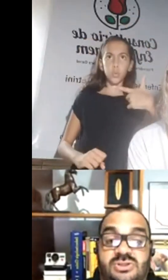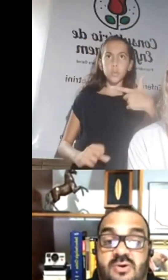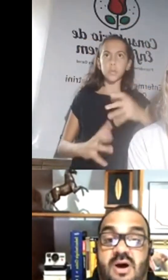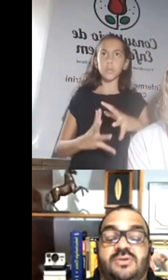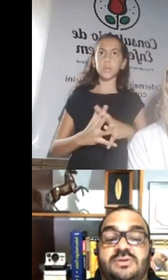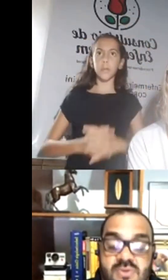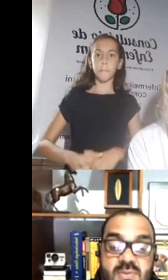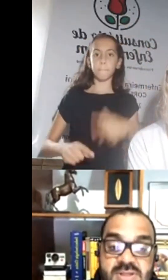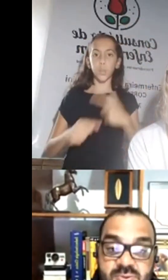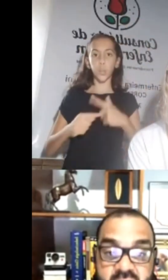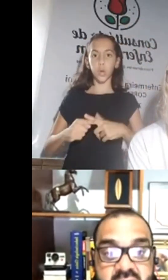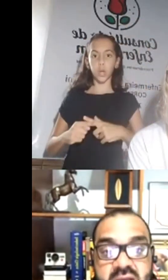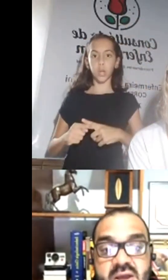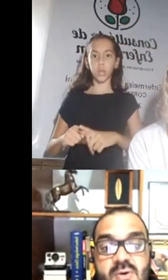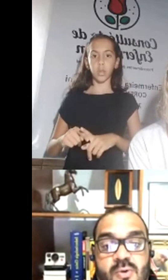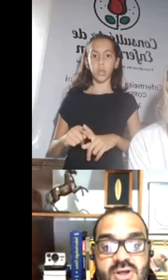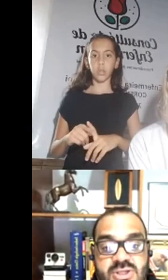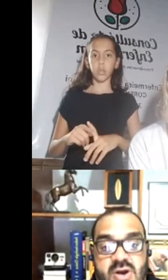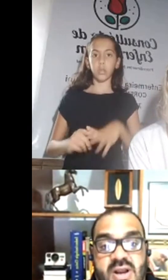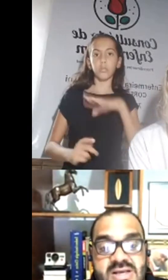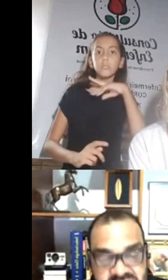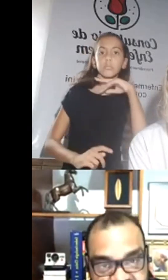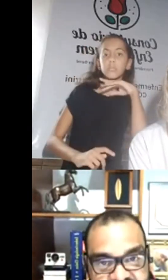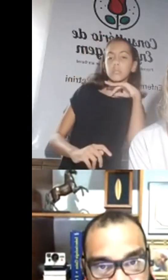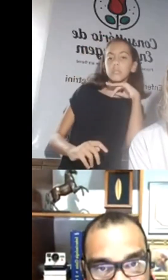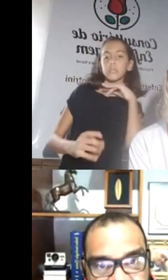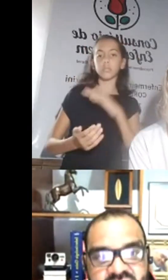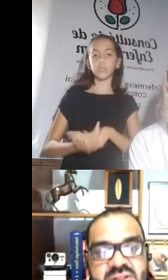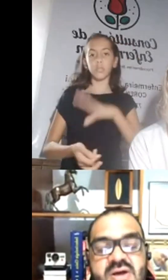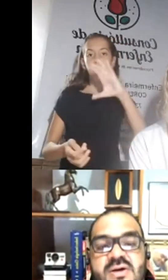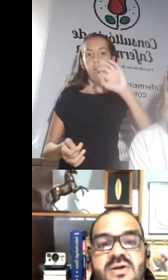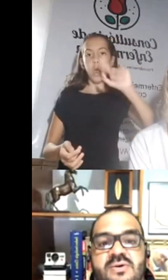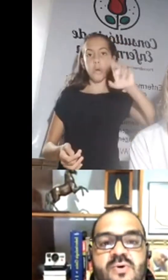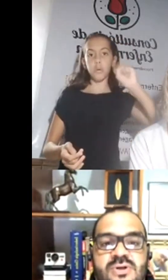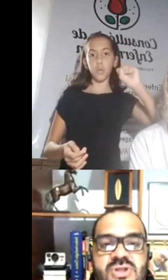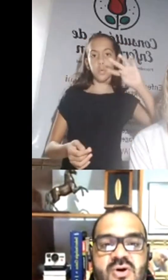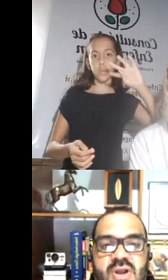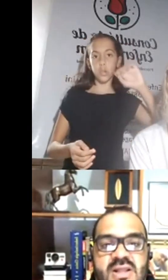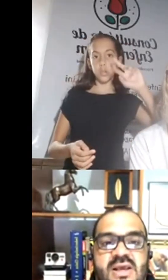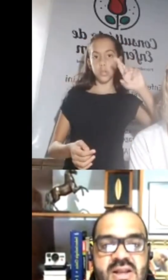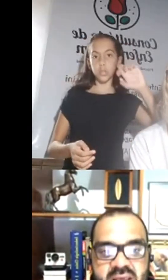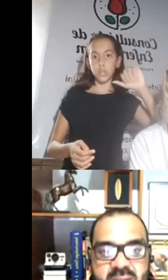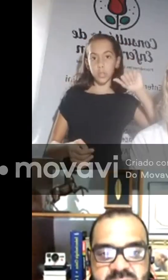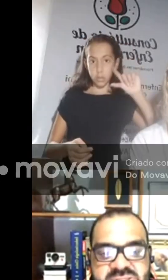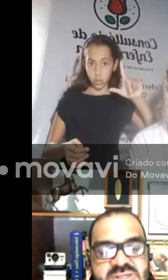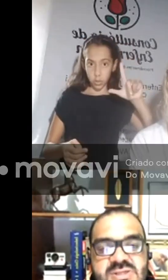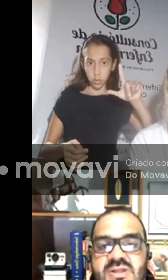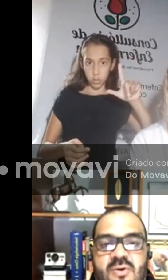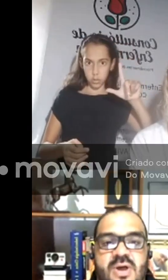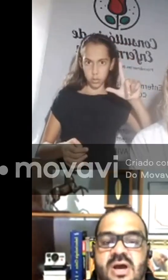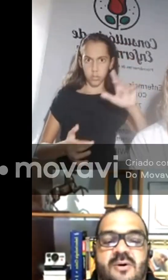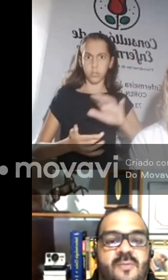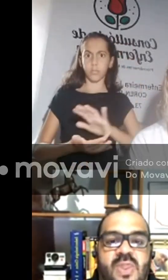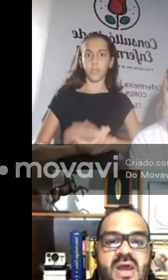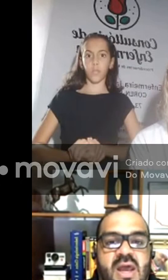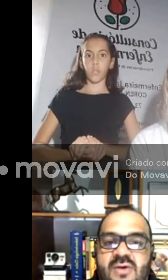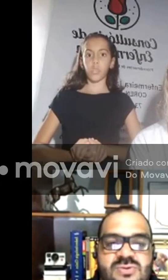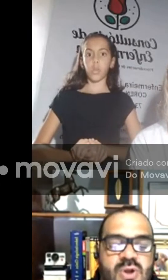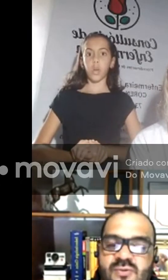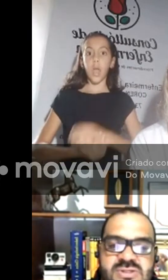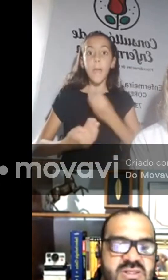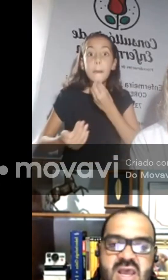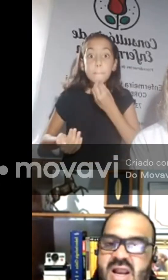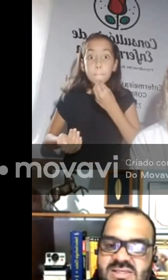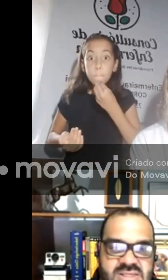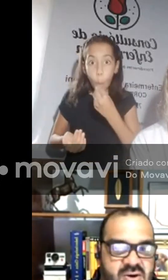ter colesterol alto, mas não é. O colesterol ele é essencial para a vida. O colesterol ele é preciso. Então,